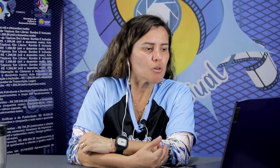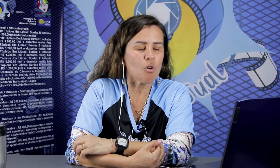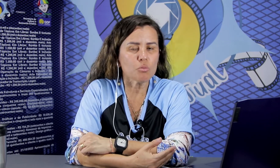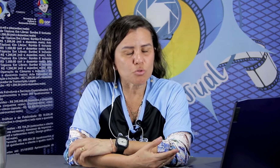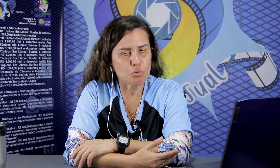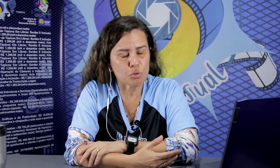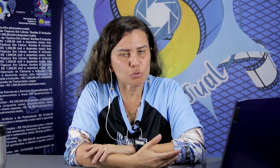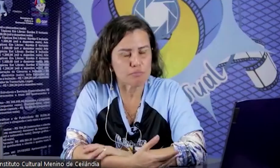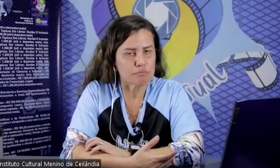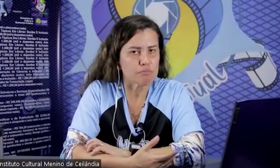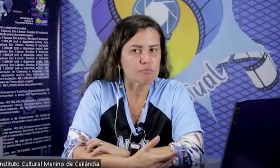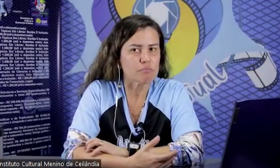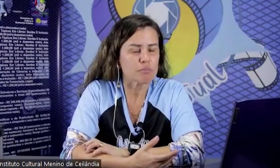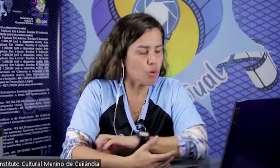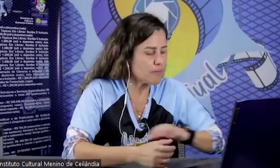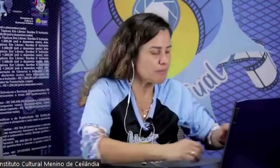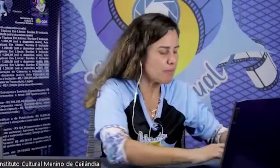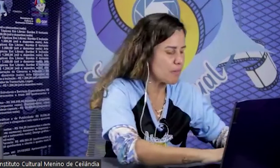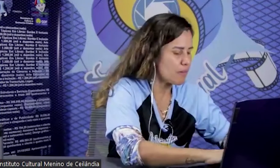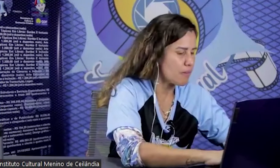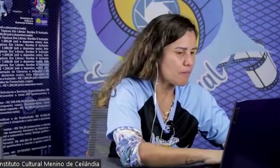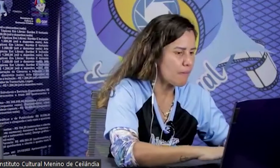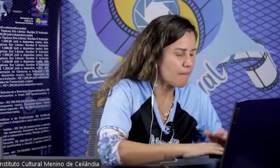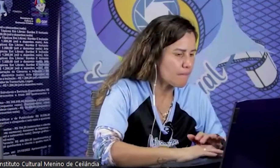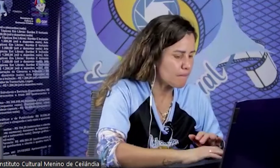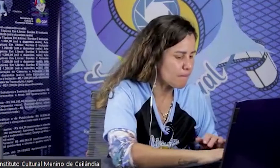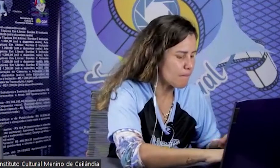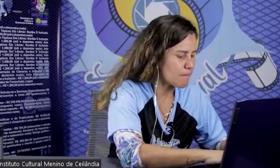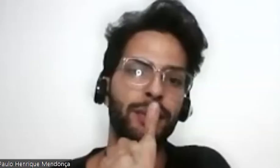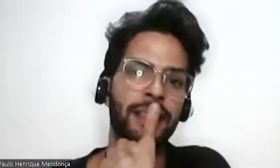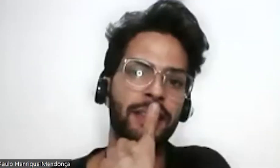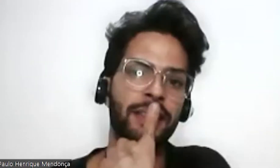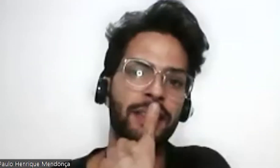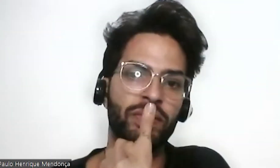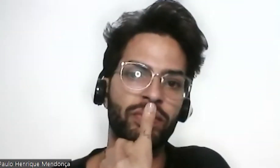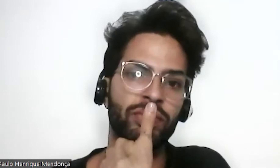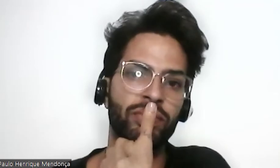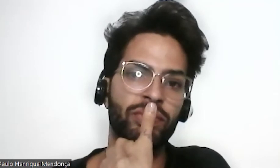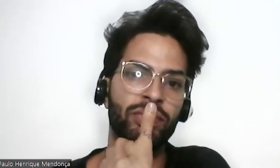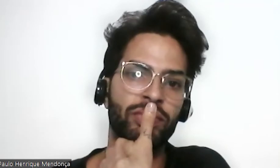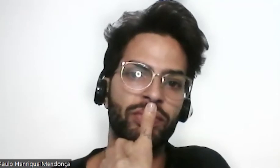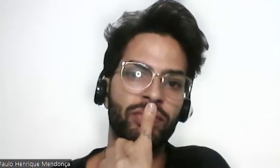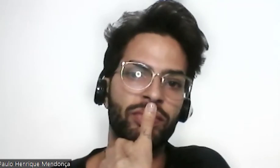Como surdo. Oi? Eu tenho uma dúvida. Vamos. Ai, que bom.